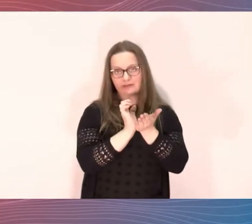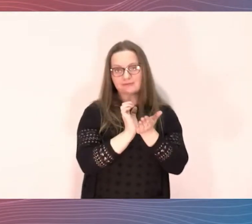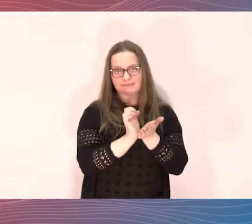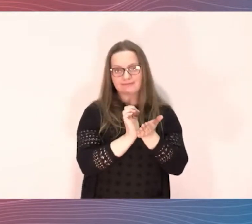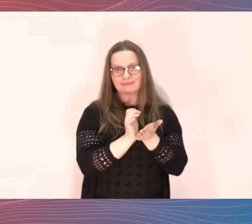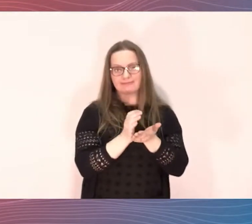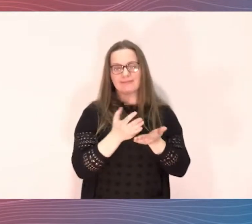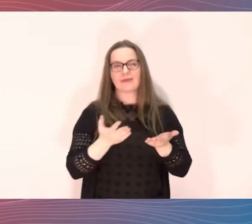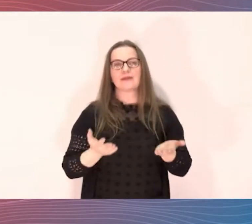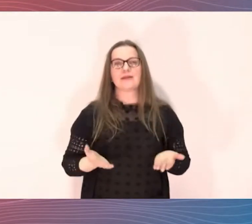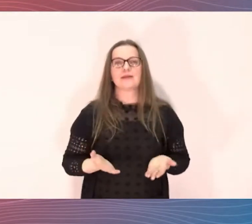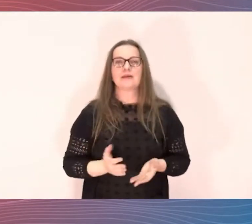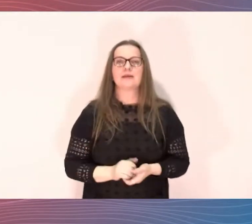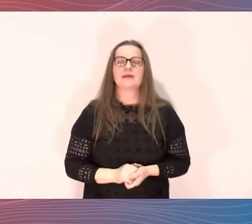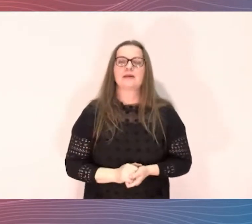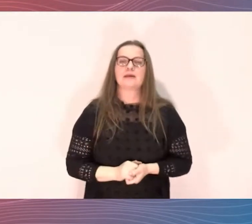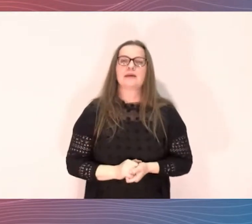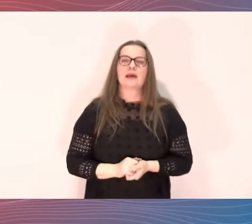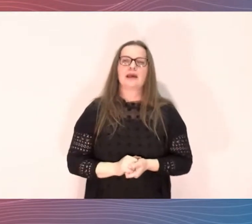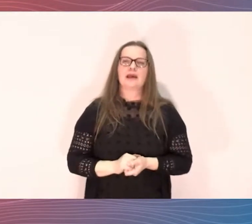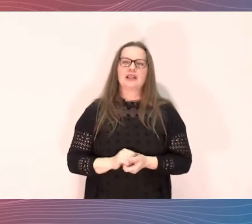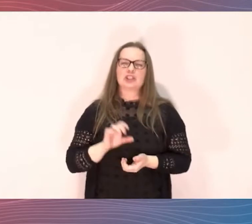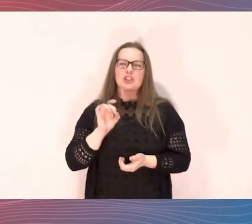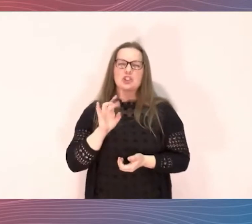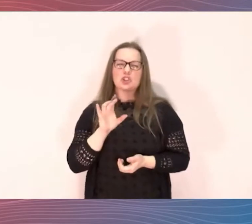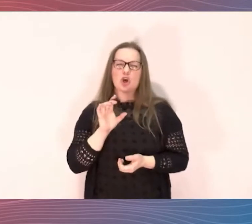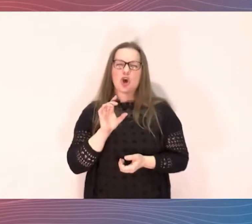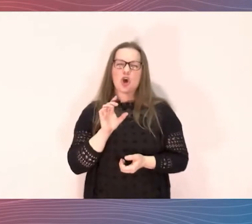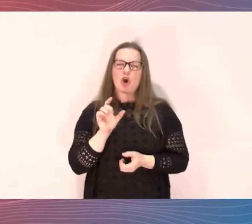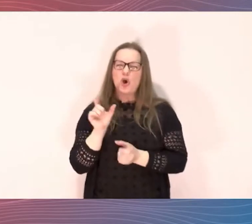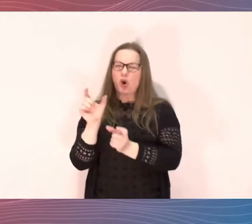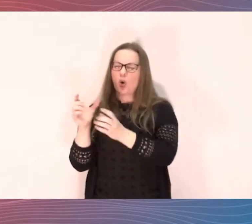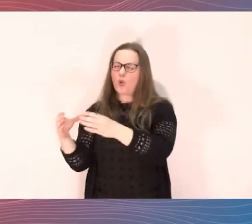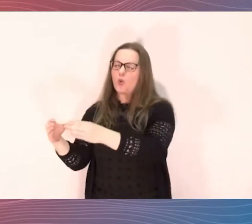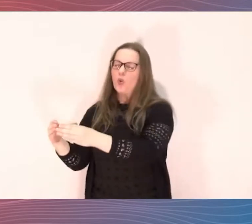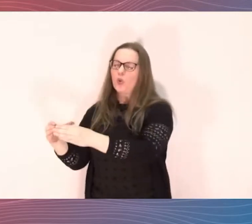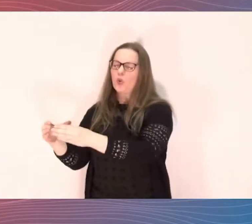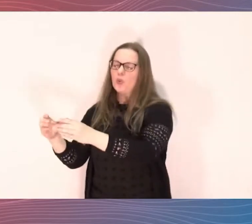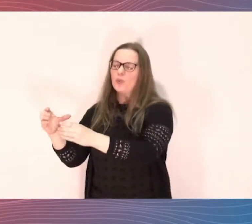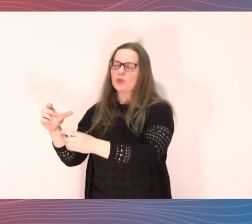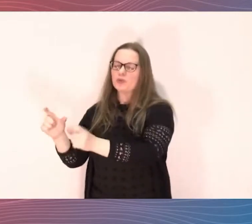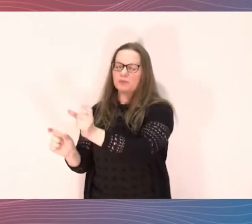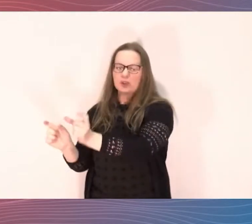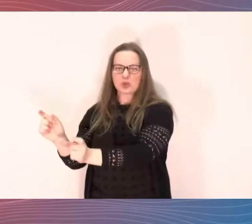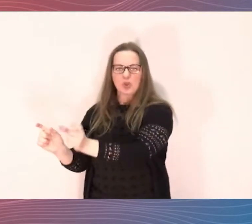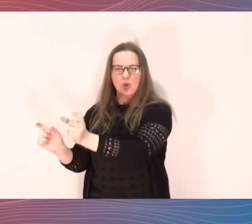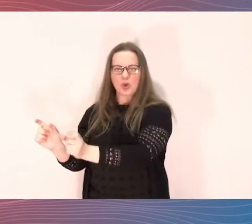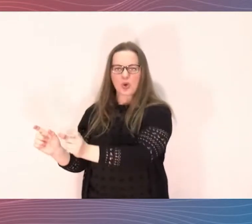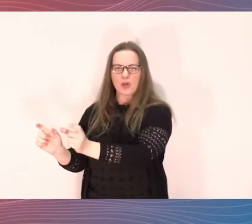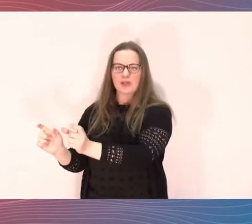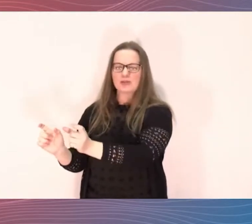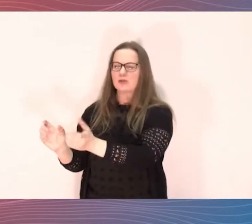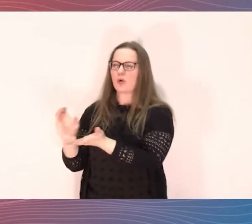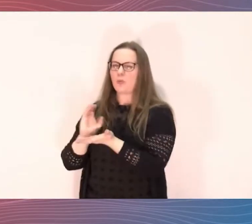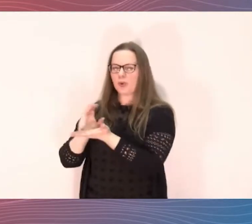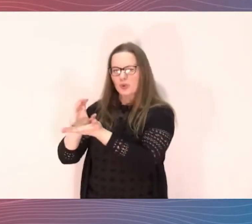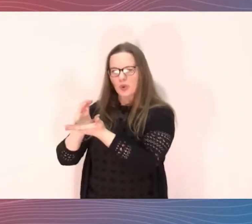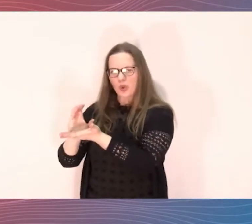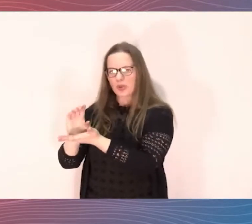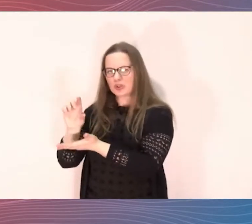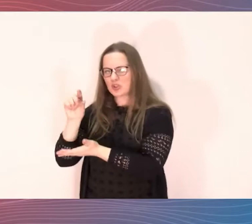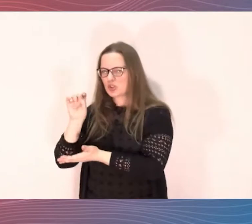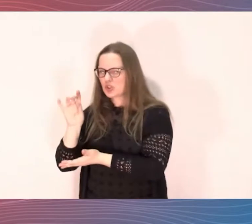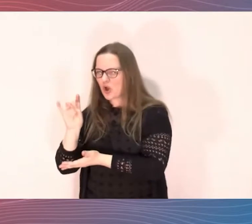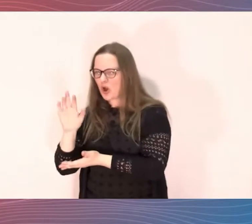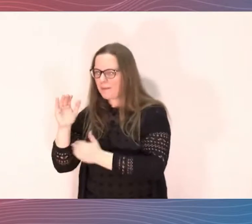Que isso não seja apenas para os seapistas, para os comportores. Que essa imersão na palavra possa ser